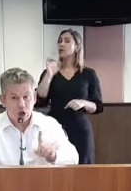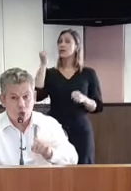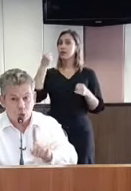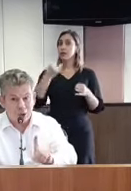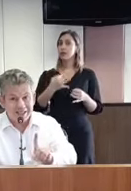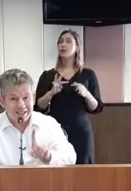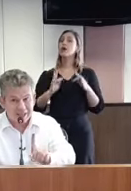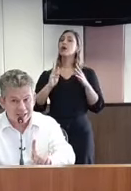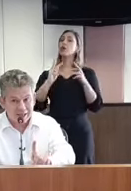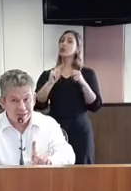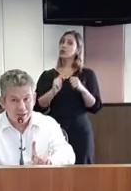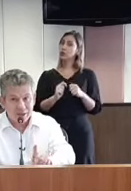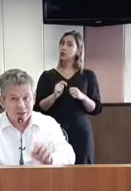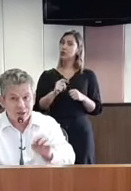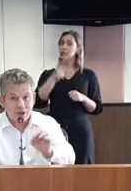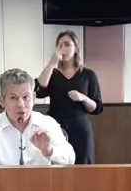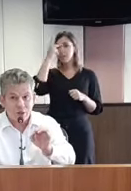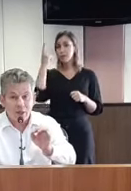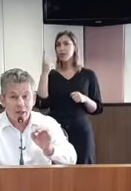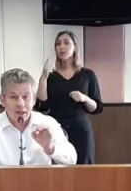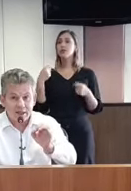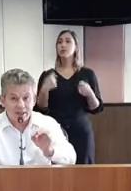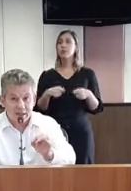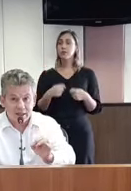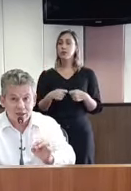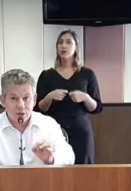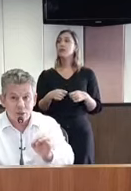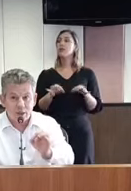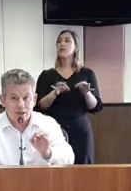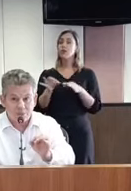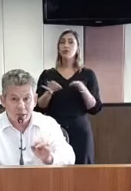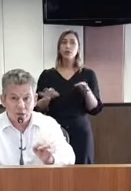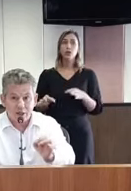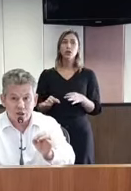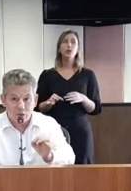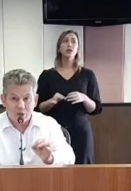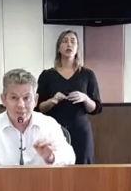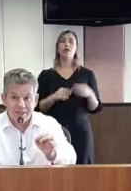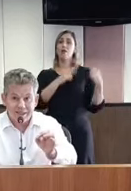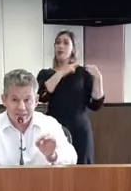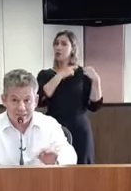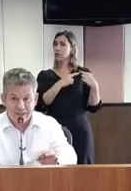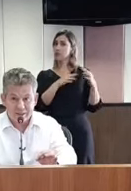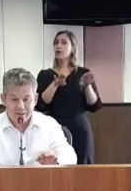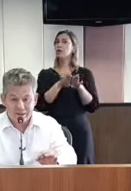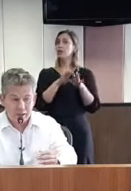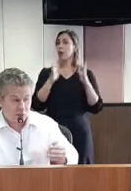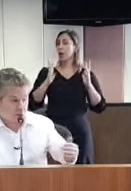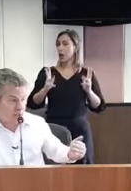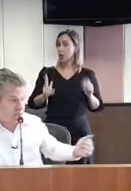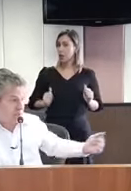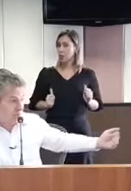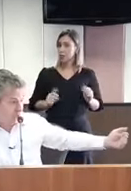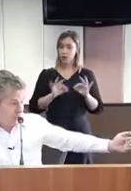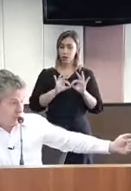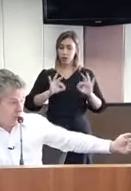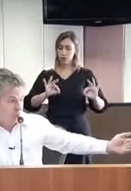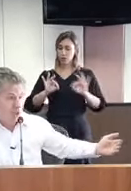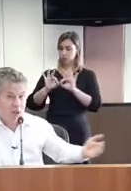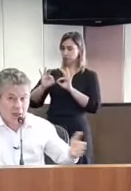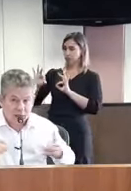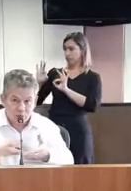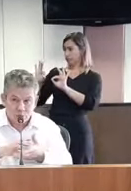é que todas elas sejam realizadas com respeito às normas sanitárias, ao